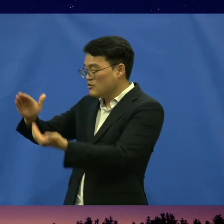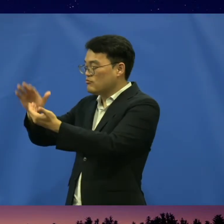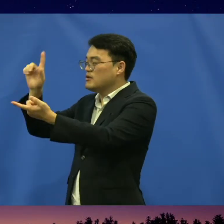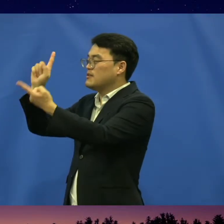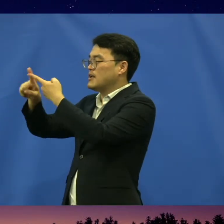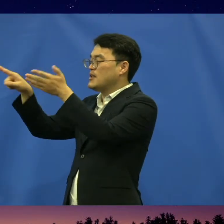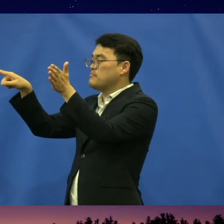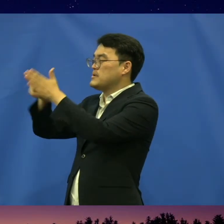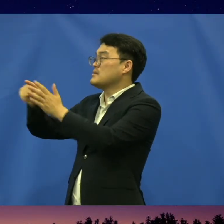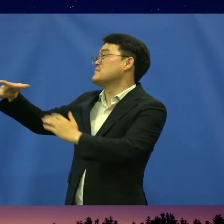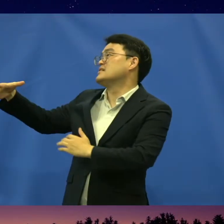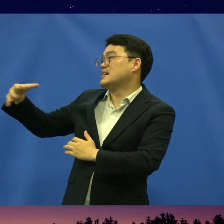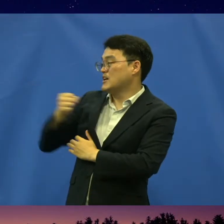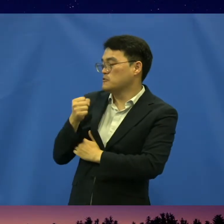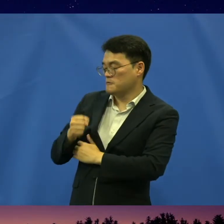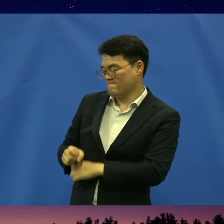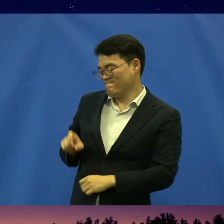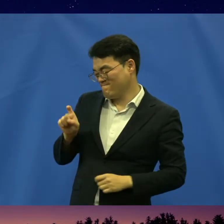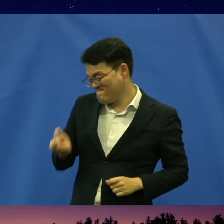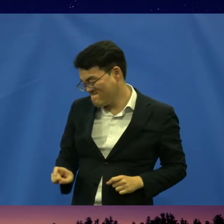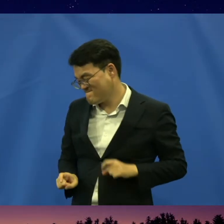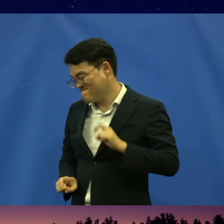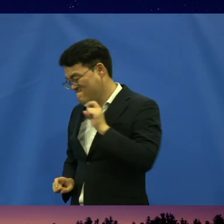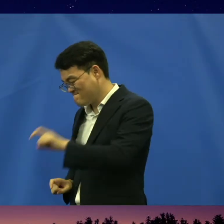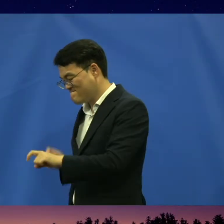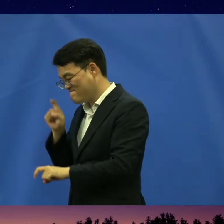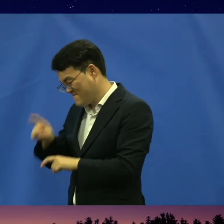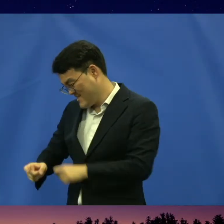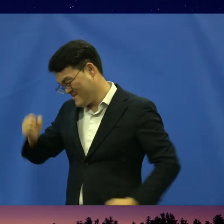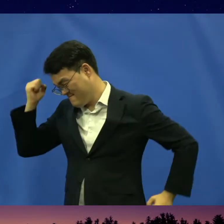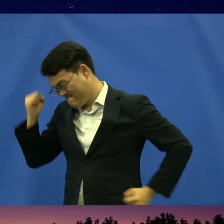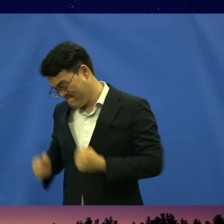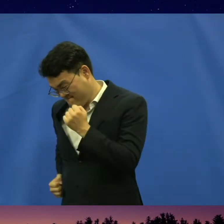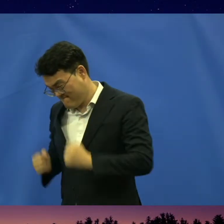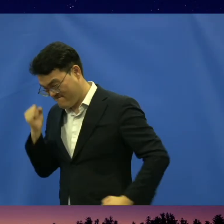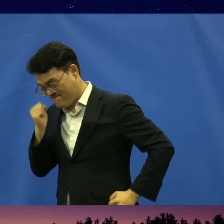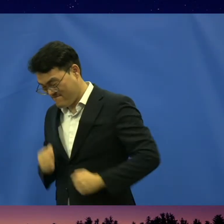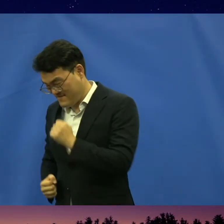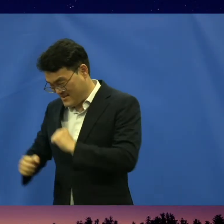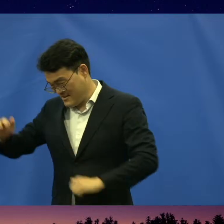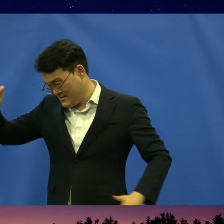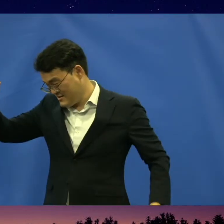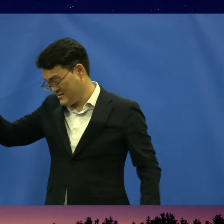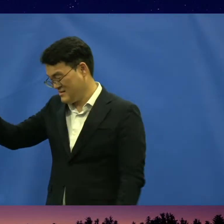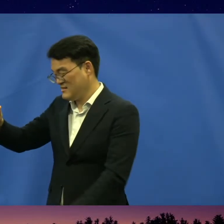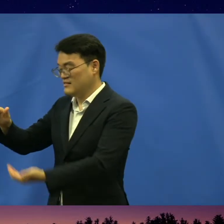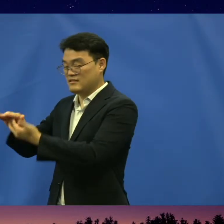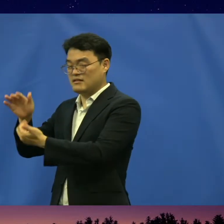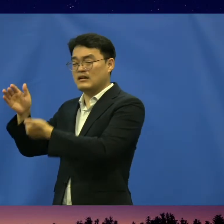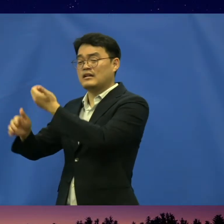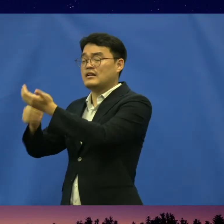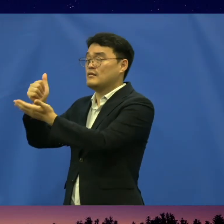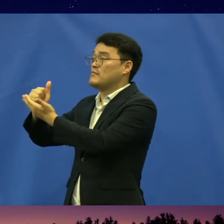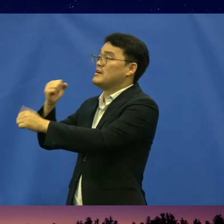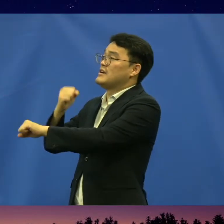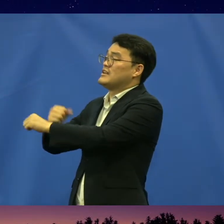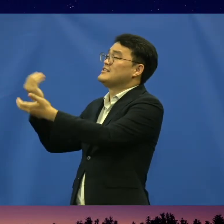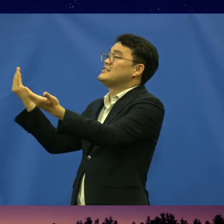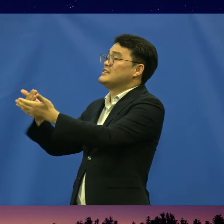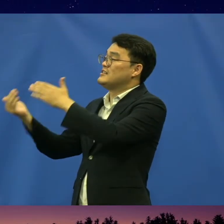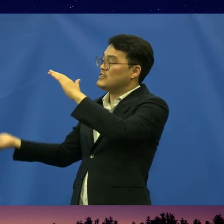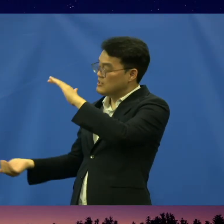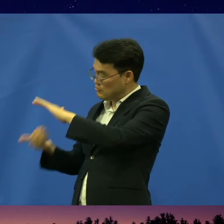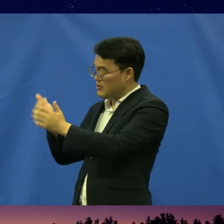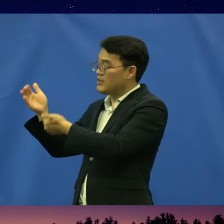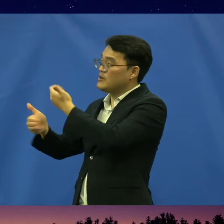가진 사람. 내 재주와 능력이 아닙니다. 하나님이 하십니다. 하나님이 당신의 일을 이루십니다. 하나님은 당신의